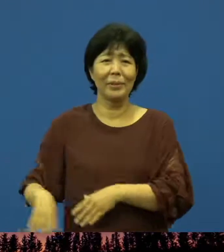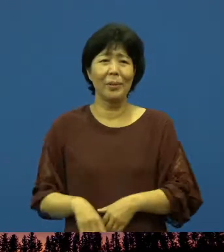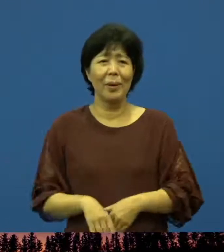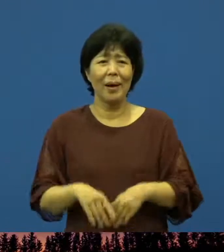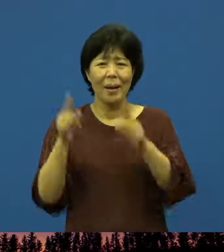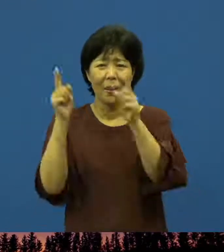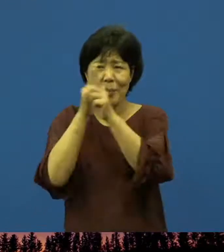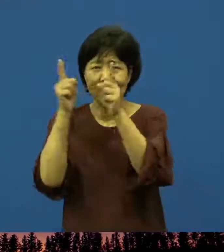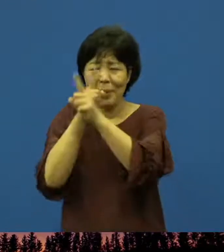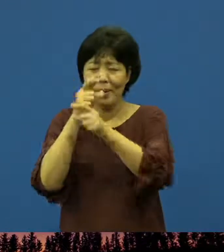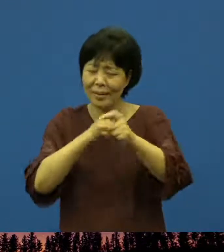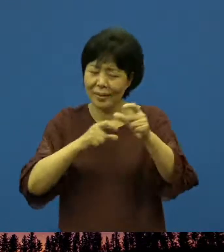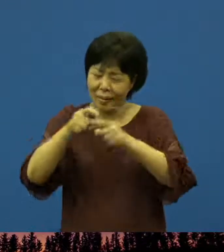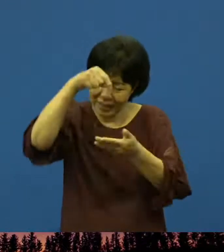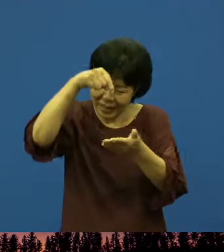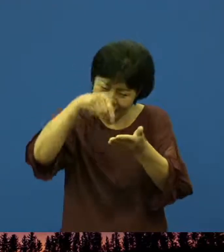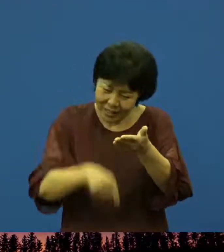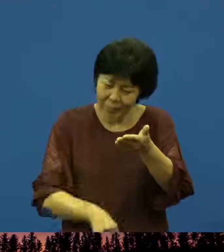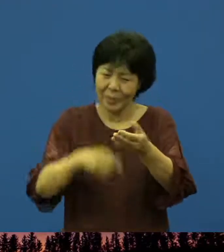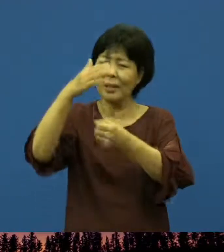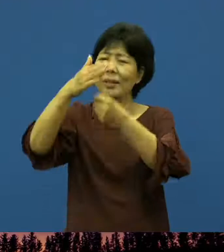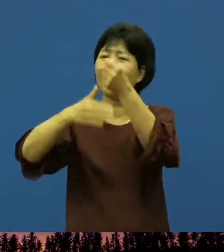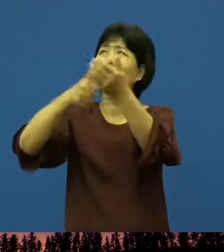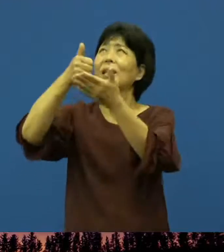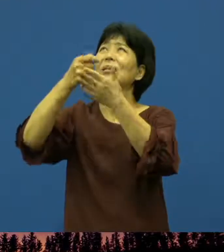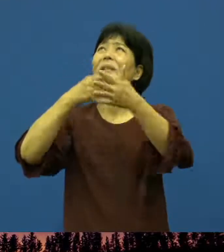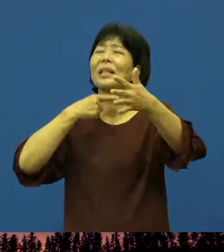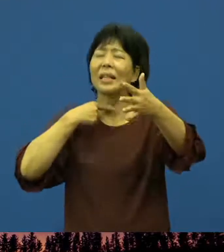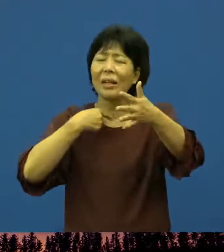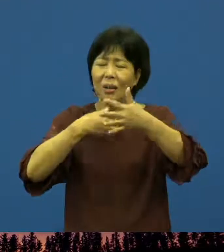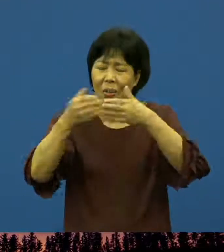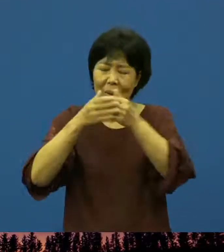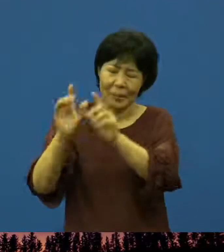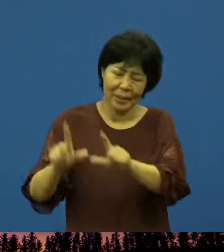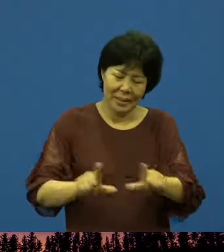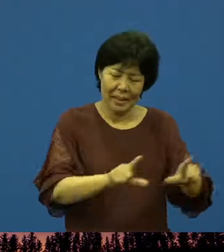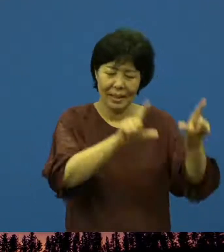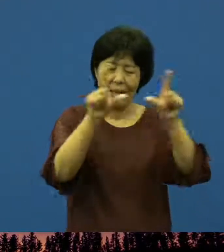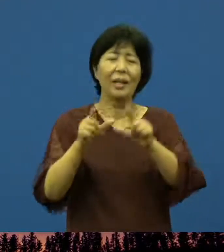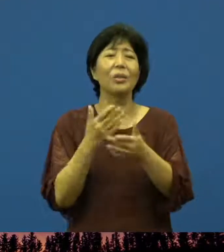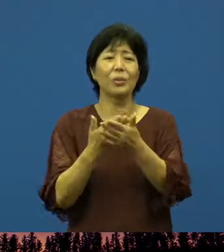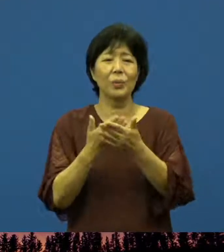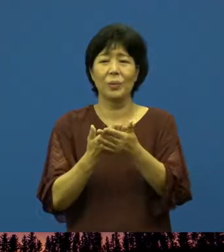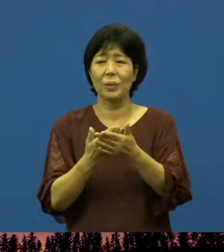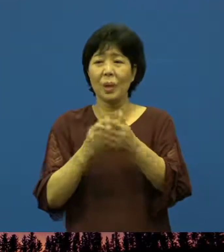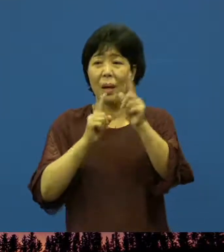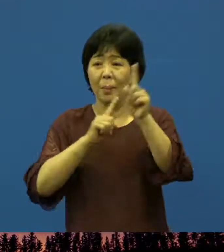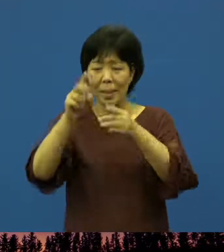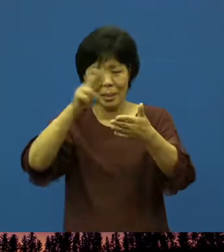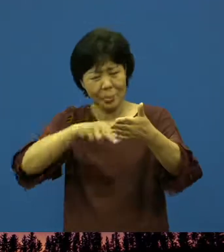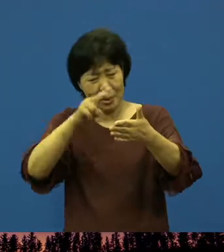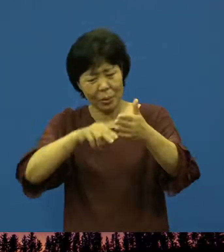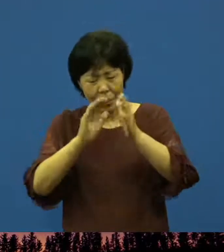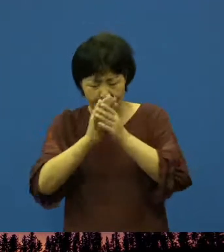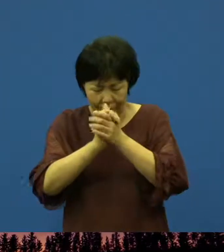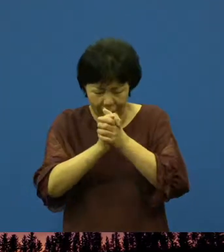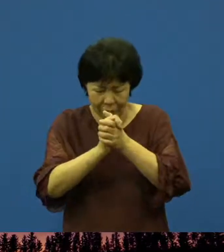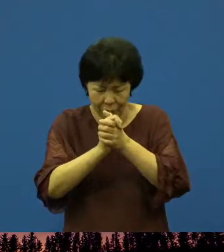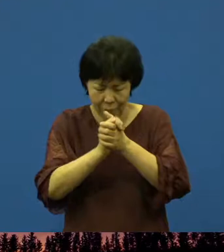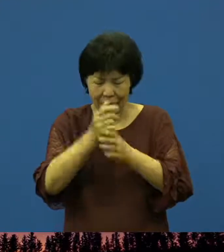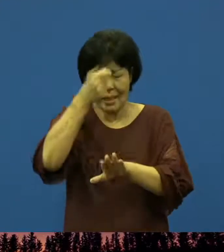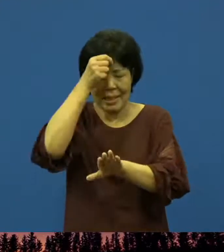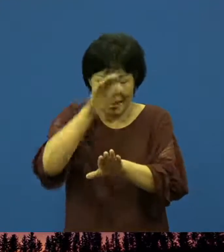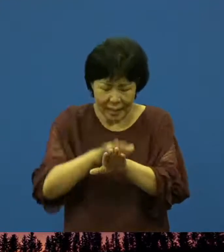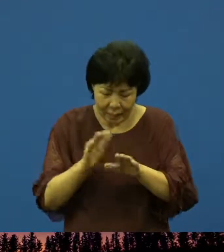더 깊이 구체적으로 경험하며 살게 하여 주시옵소서. 말씀을 읽는 가운데, 기도를 하는 가운데, 예배를 드리는